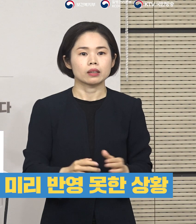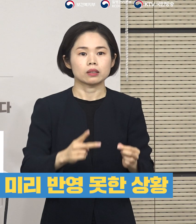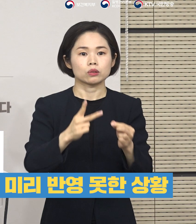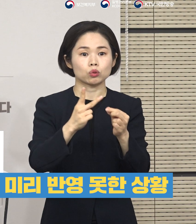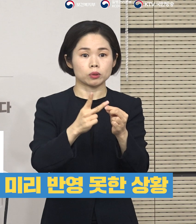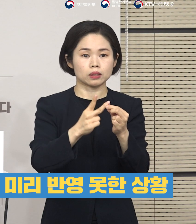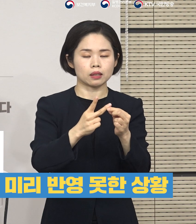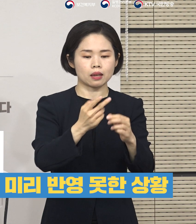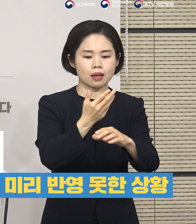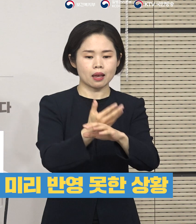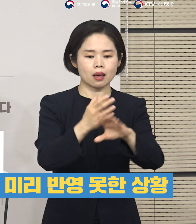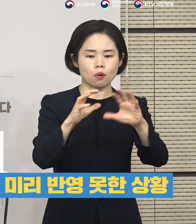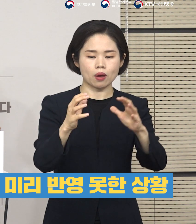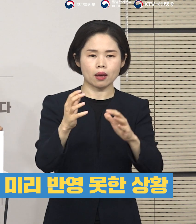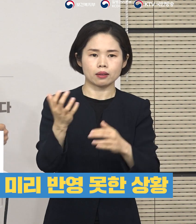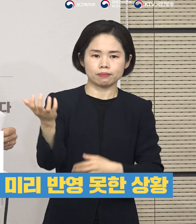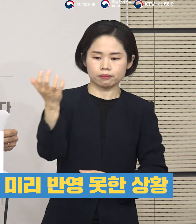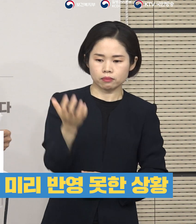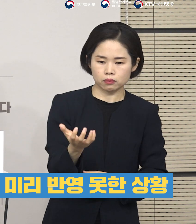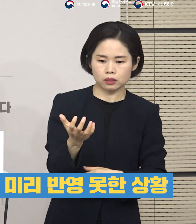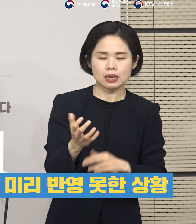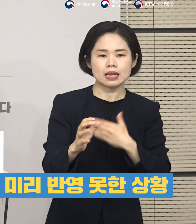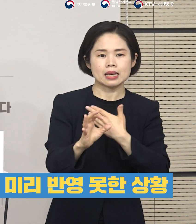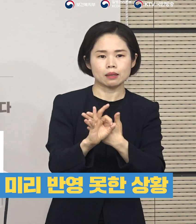그 해외 입국자 그